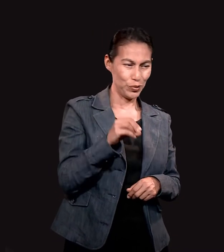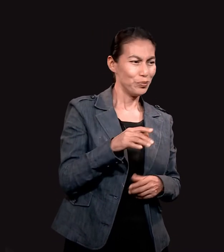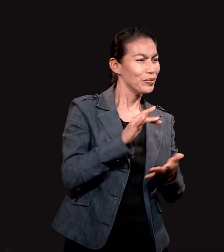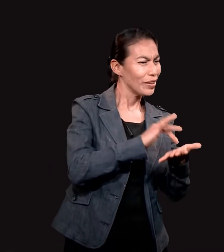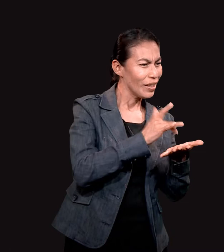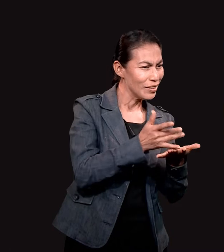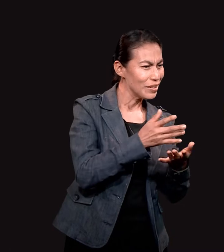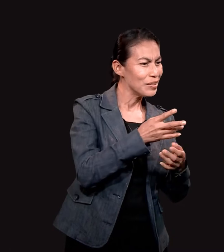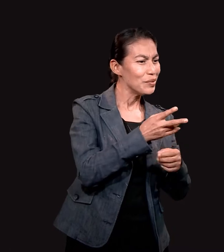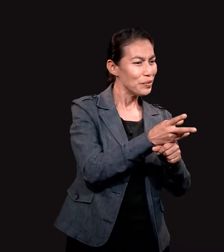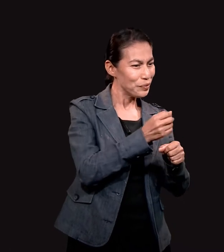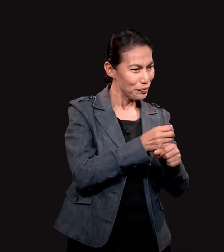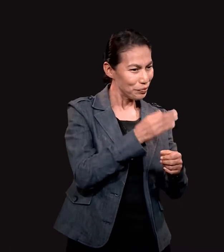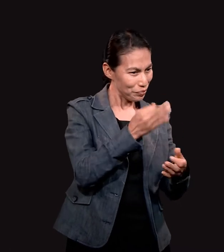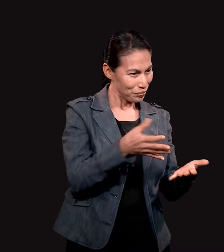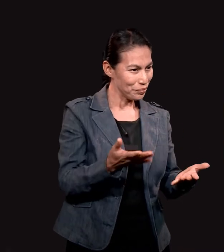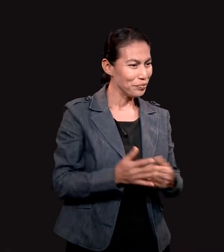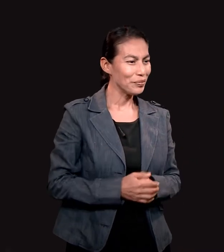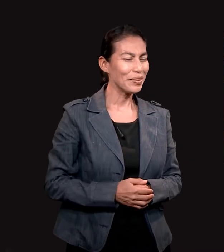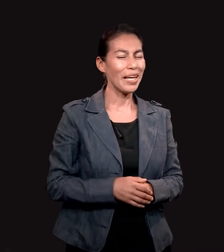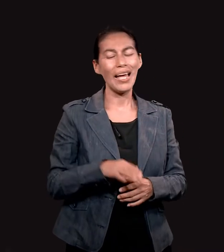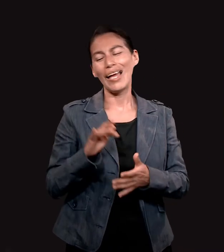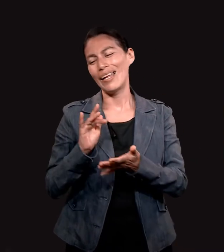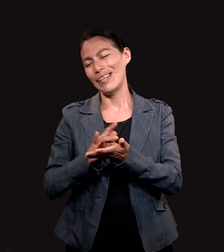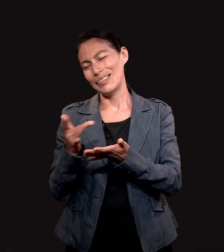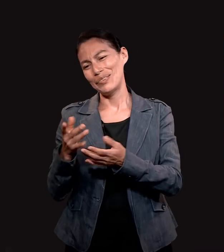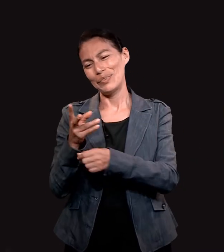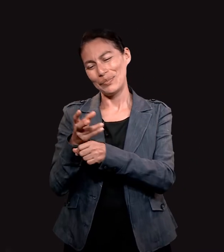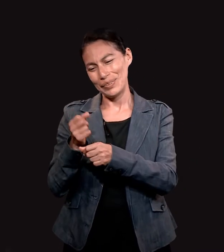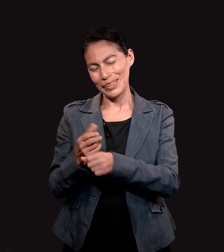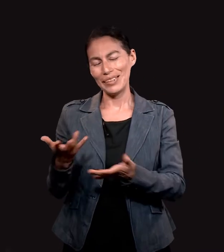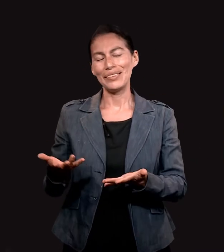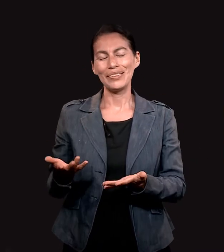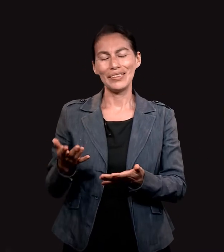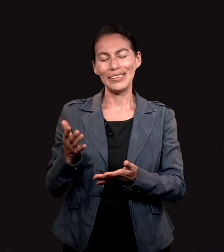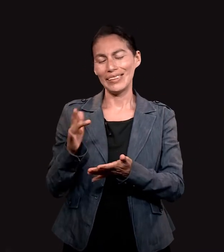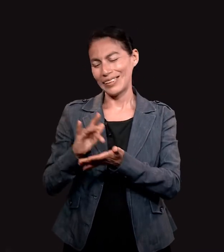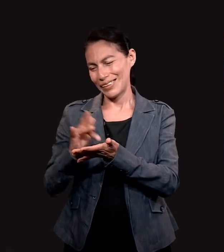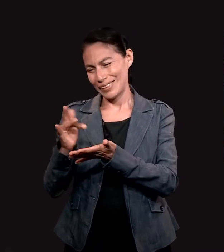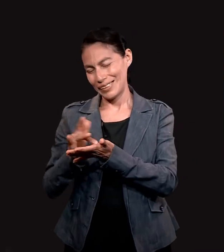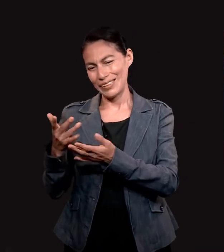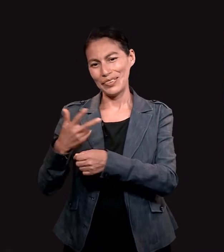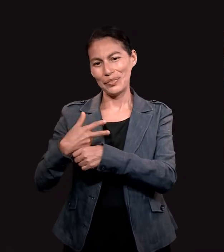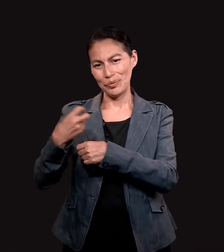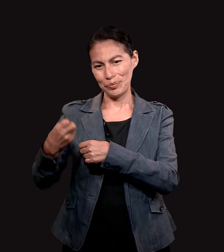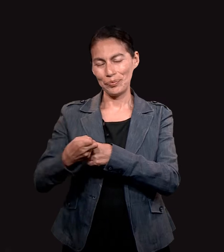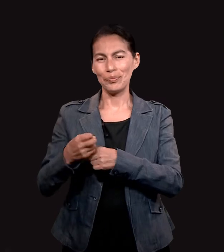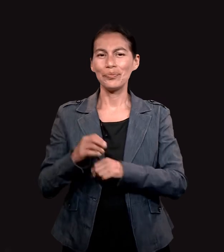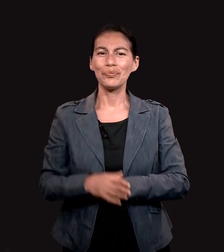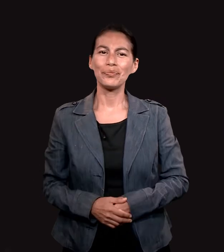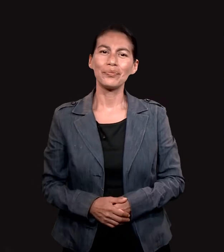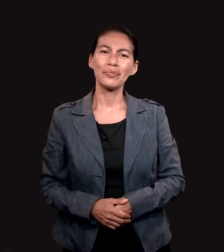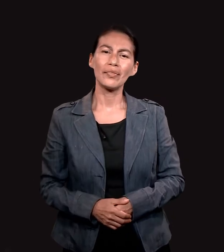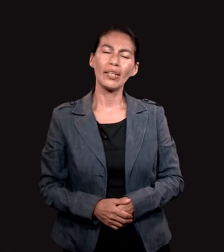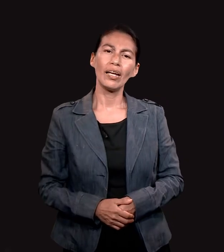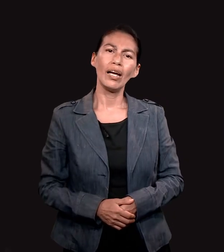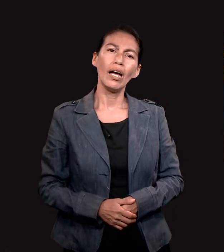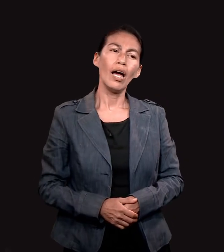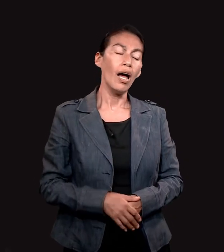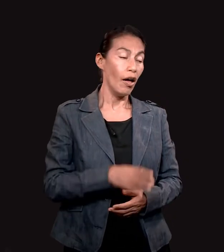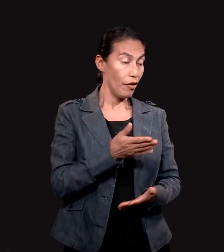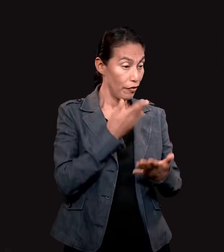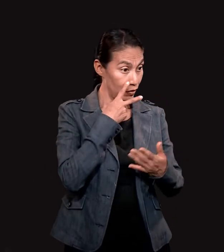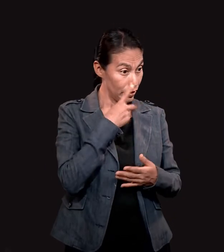invitarnos. Gracias, Pastor, por la invitación. Pues miren que los conocí hace